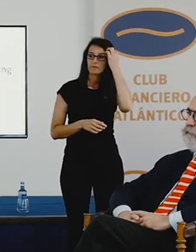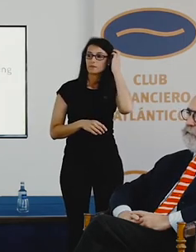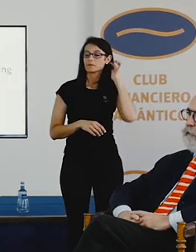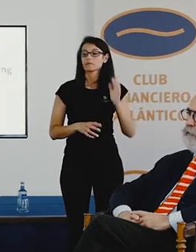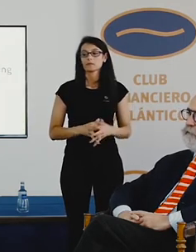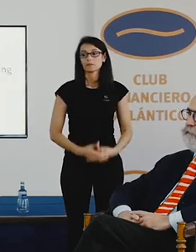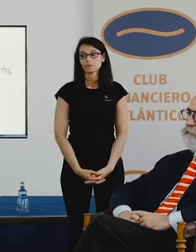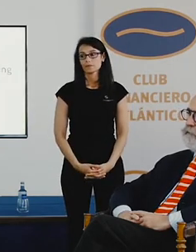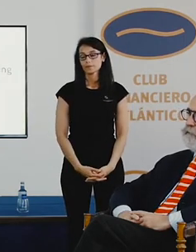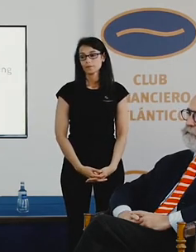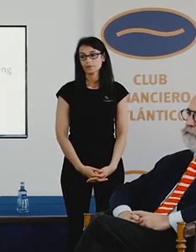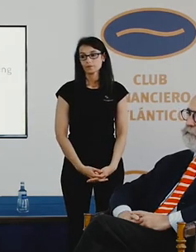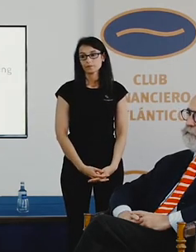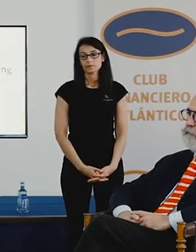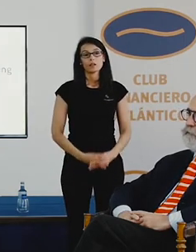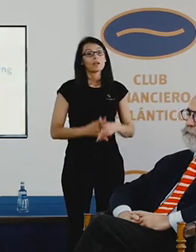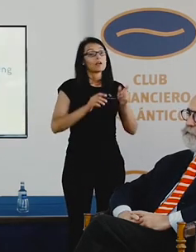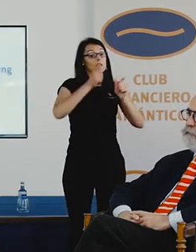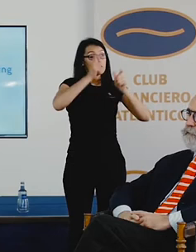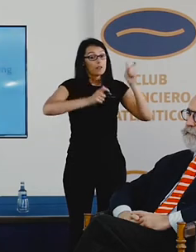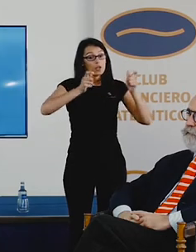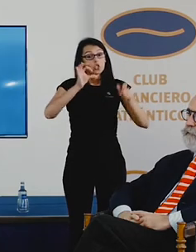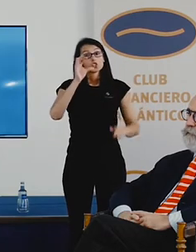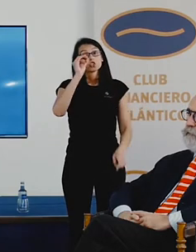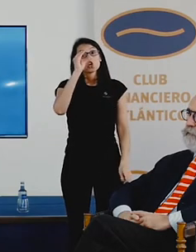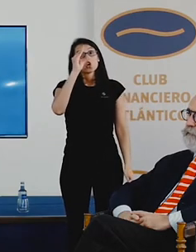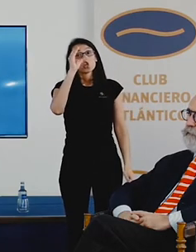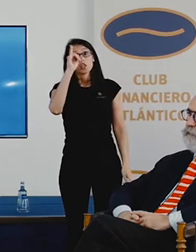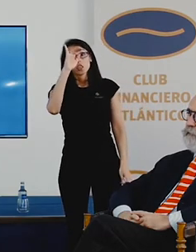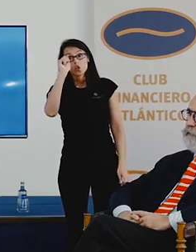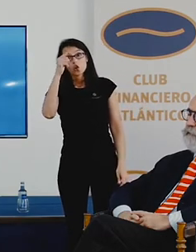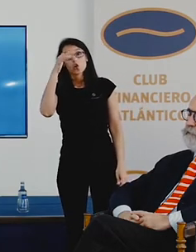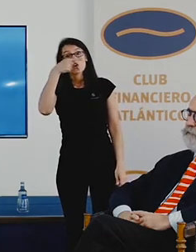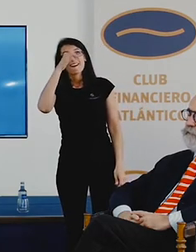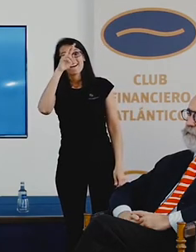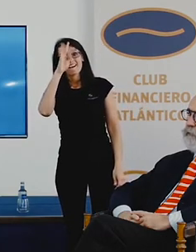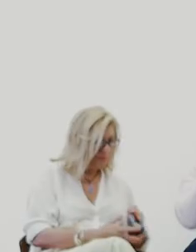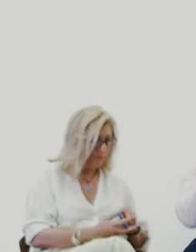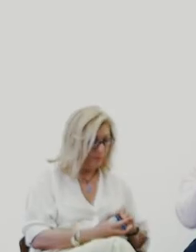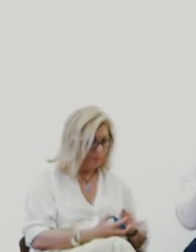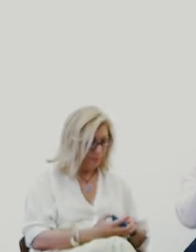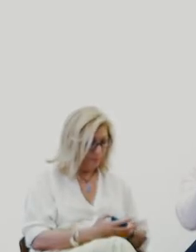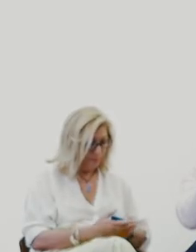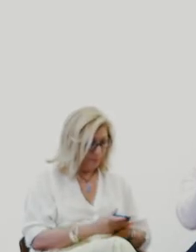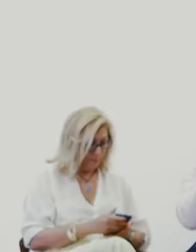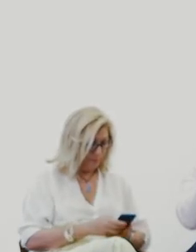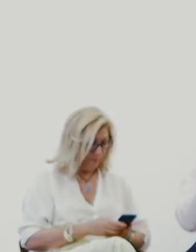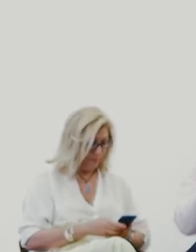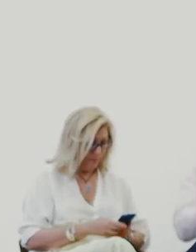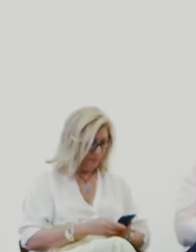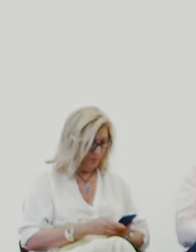Estos chicos de Sociograph, lo que nos van a hacer es, ellos